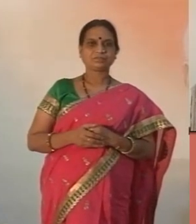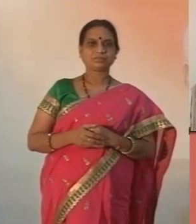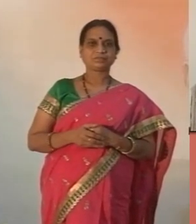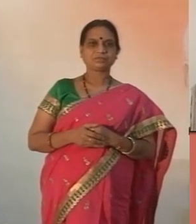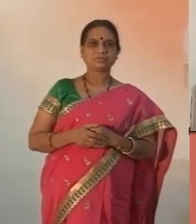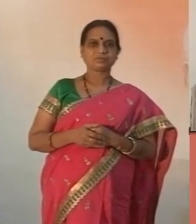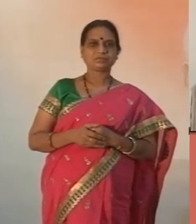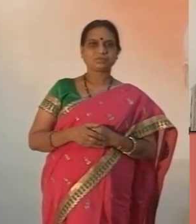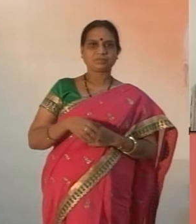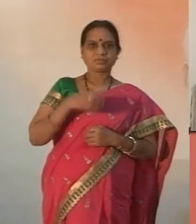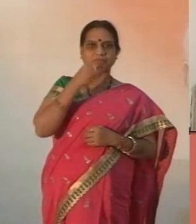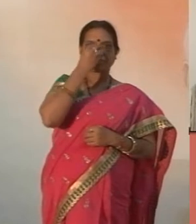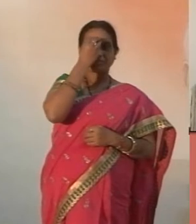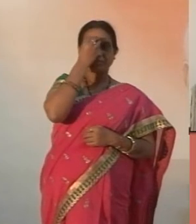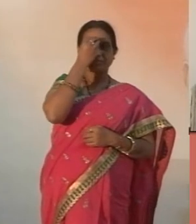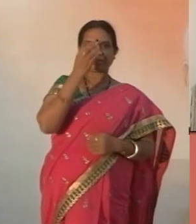आत्मा के लिए एक्सरसाइज,